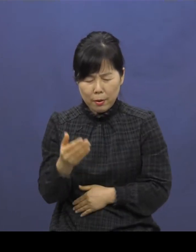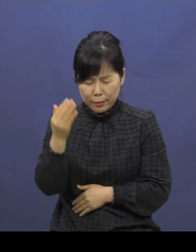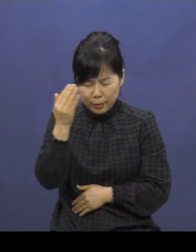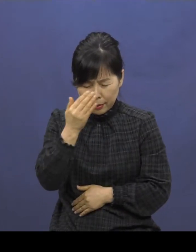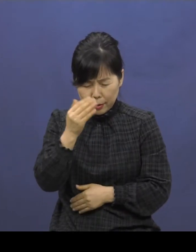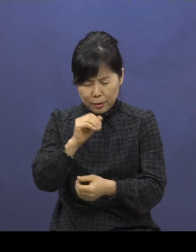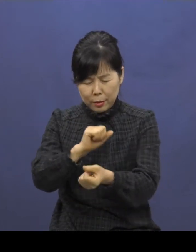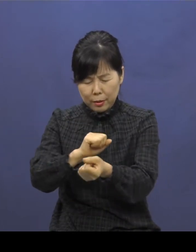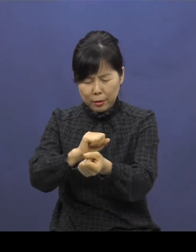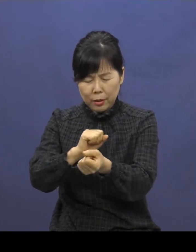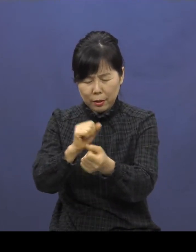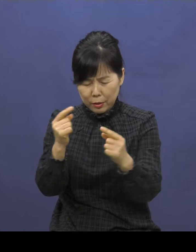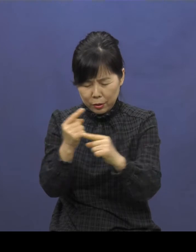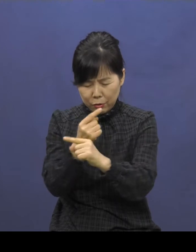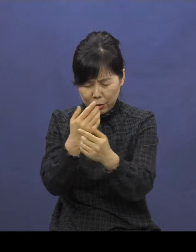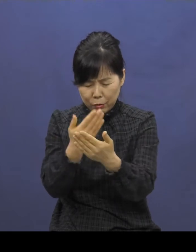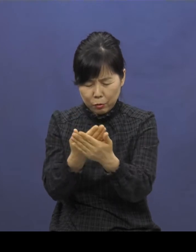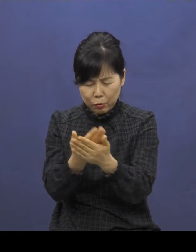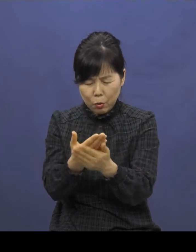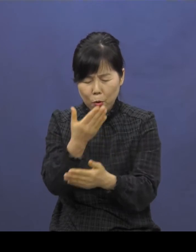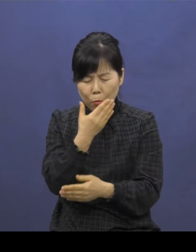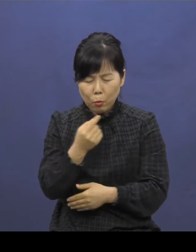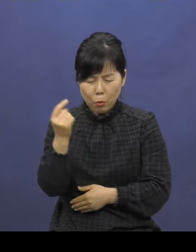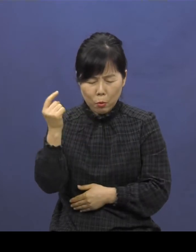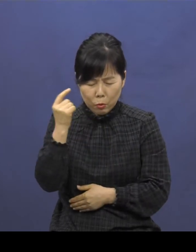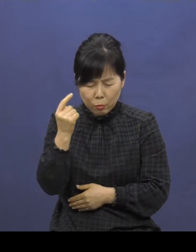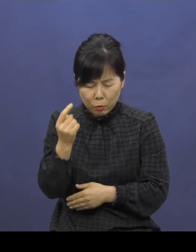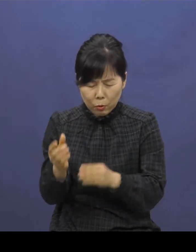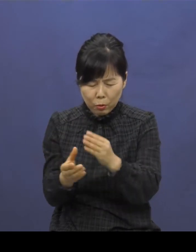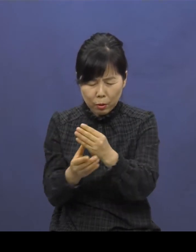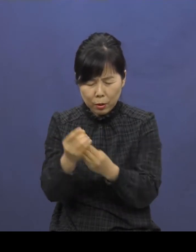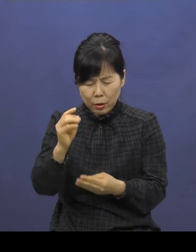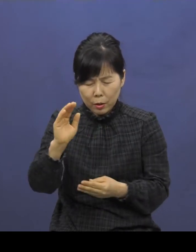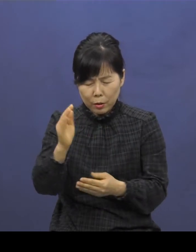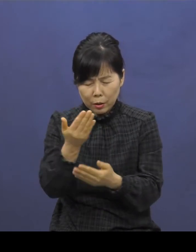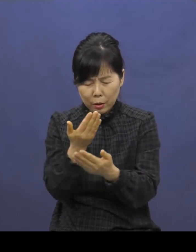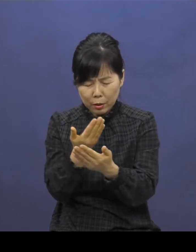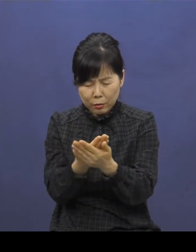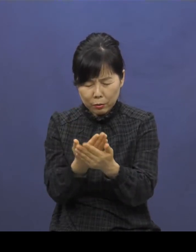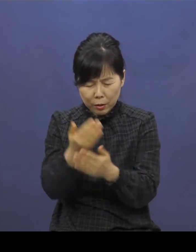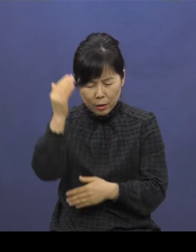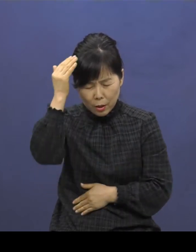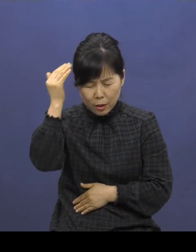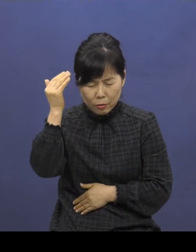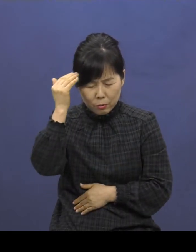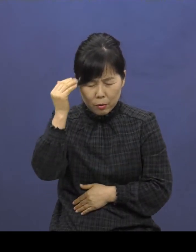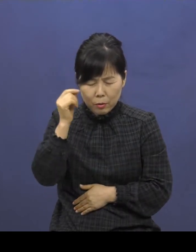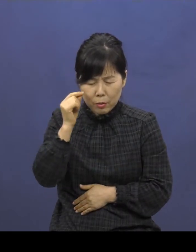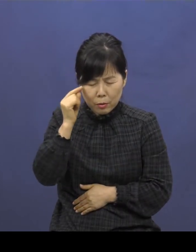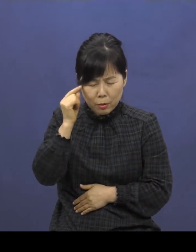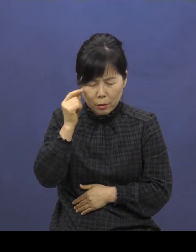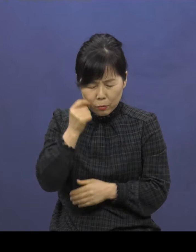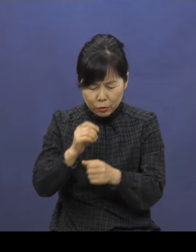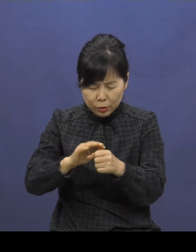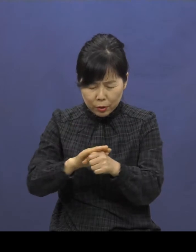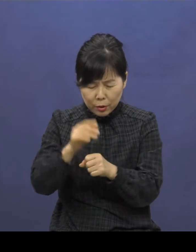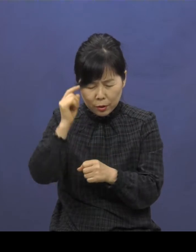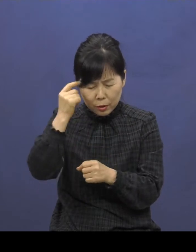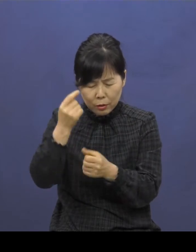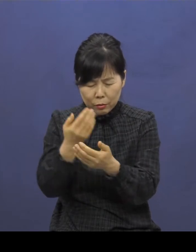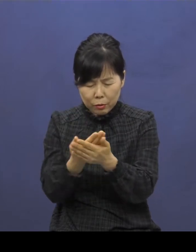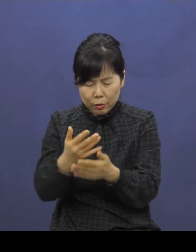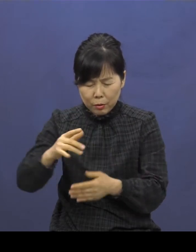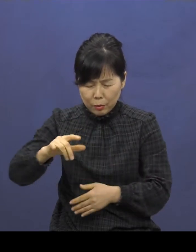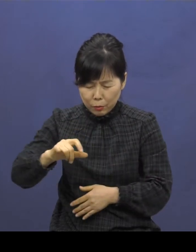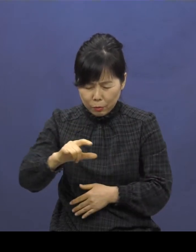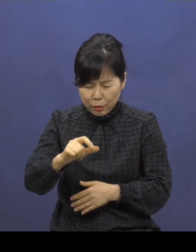치유하여 주시고 이 땅이 복음으로 하나 되게 하여 주시옵소서. 이 나라 이 민족을 불쌍히 여겨 주시옵소서.